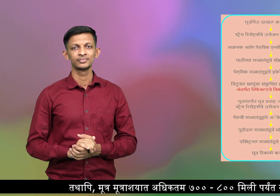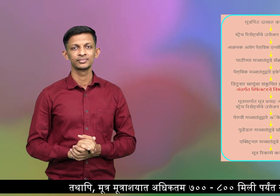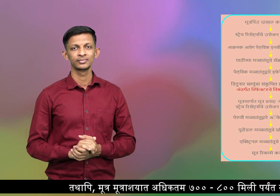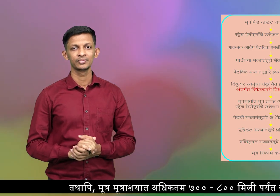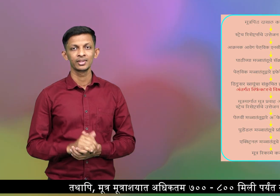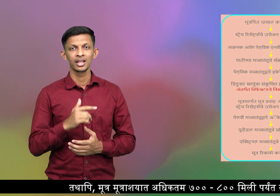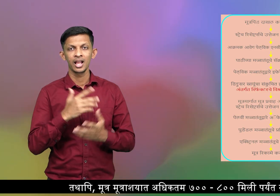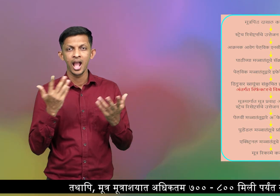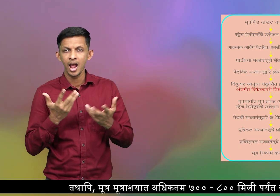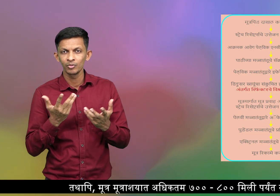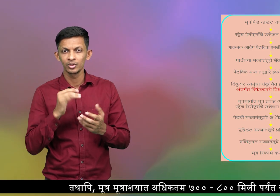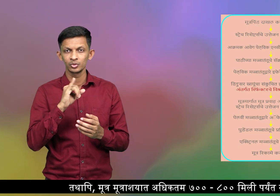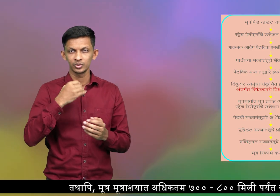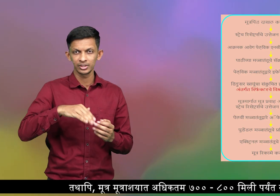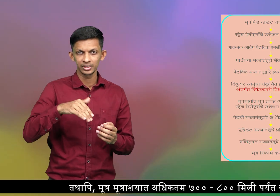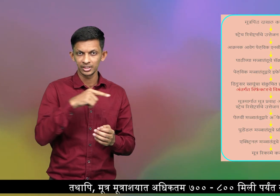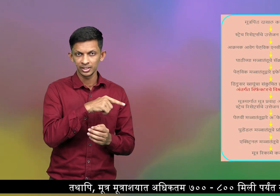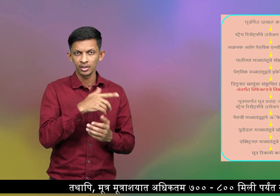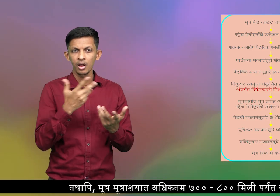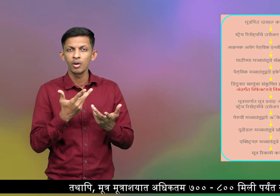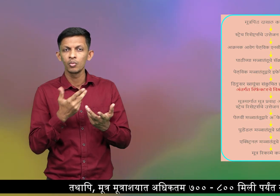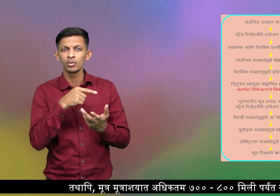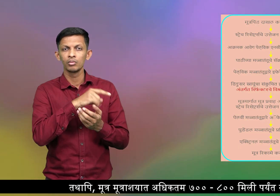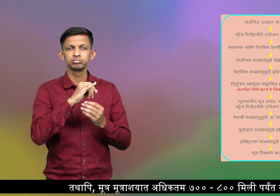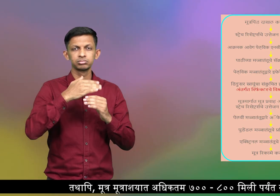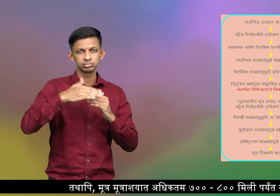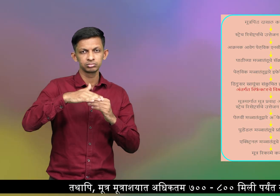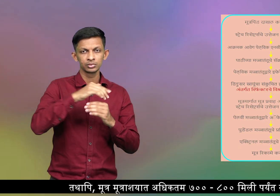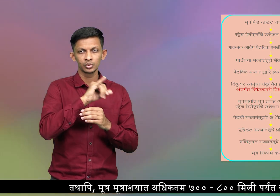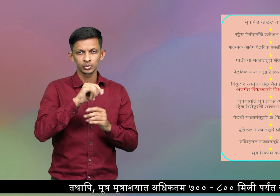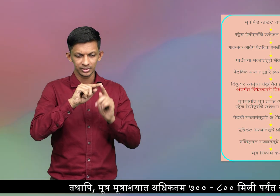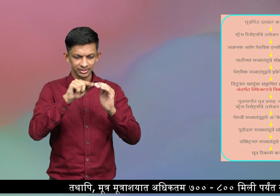तथापि मूत्र मूत्राशयात अधिकतम 700 ते 800 मिलीपर्यंत साठवता येते.